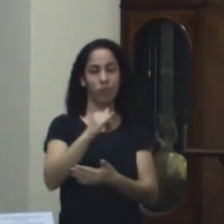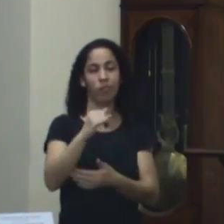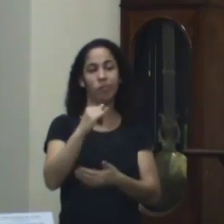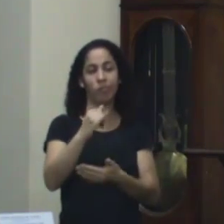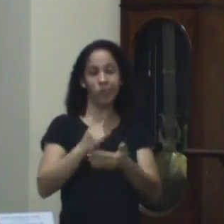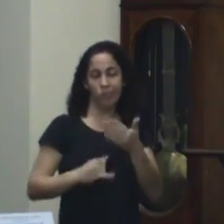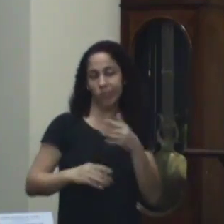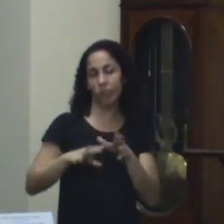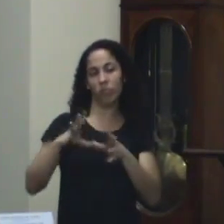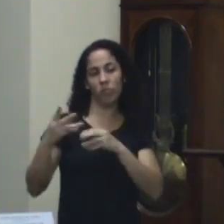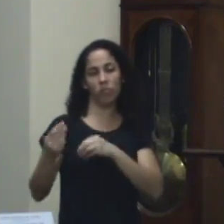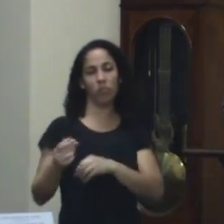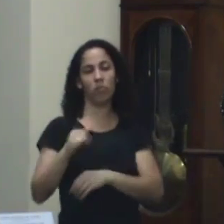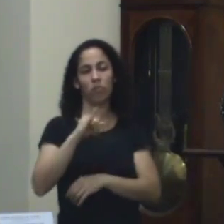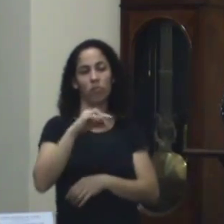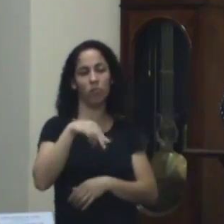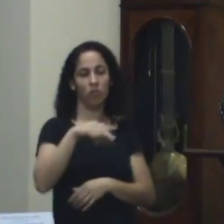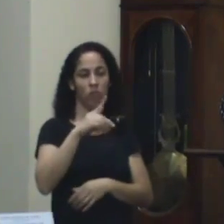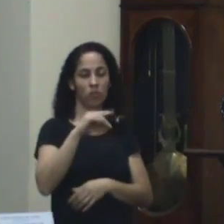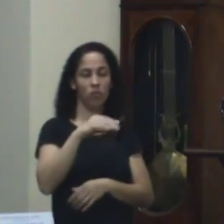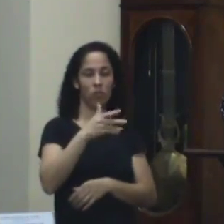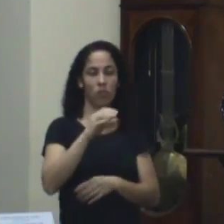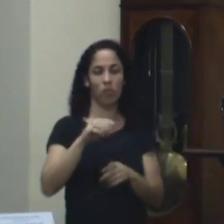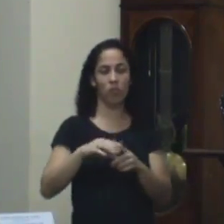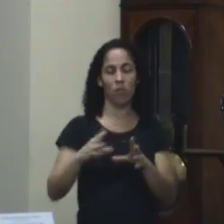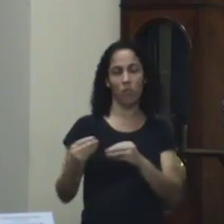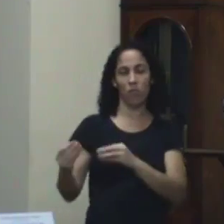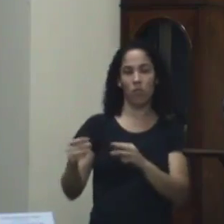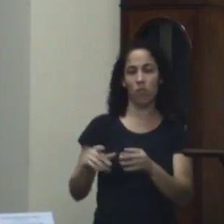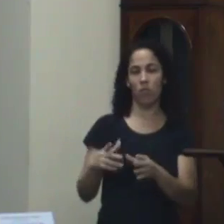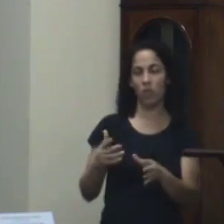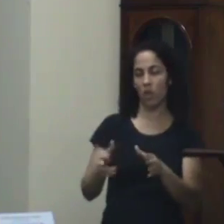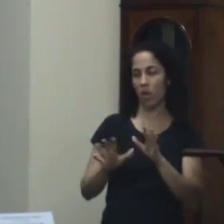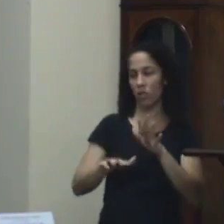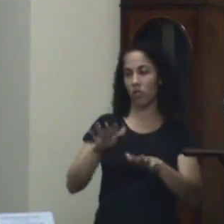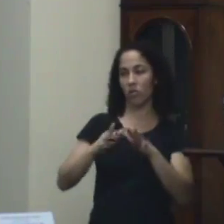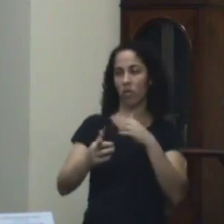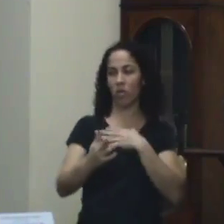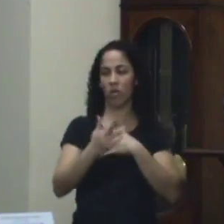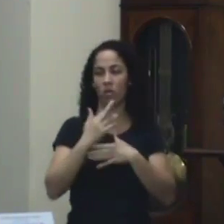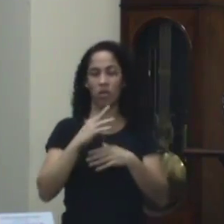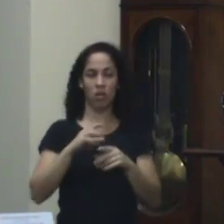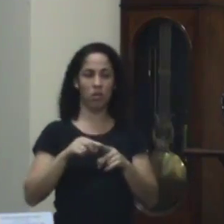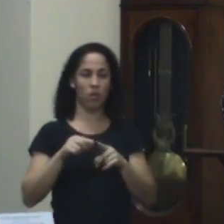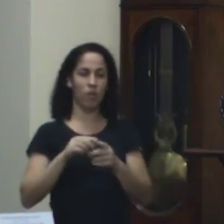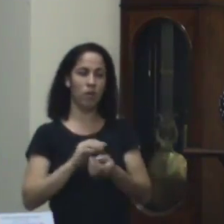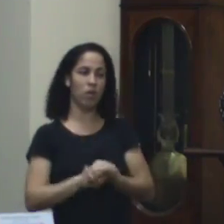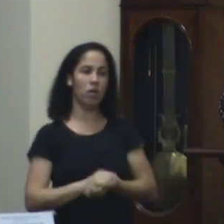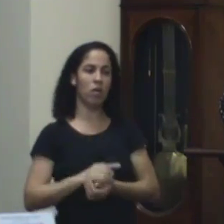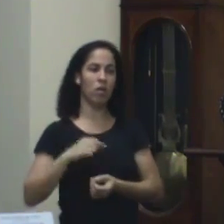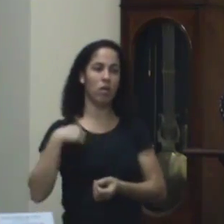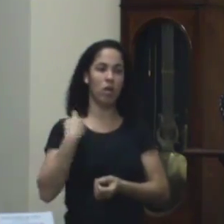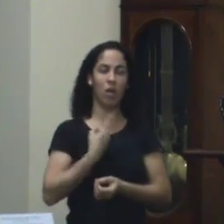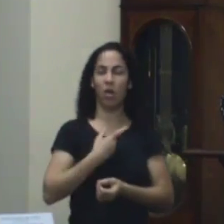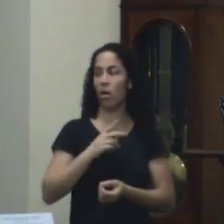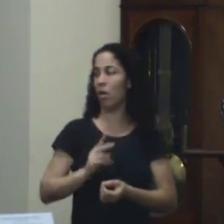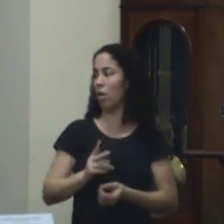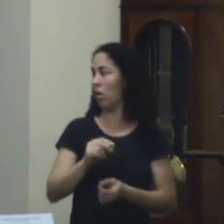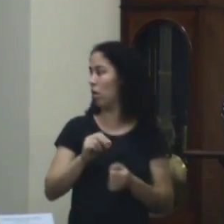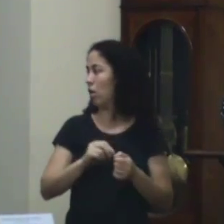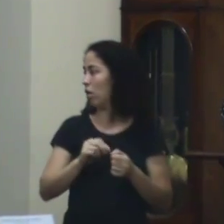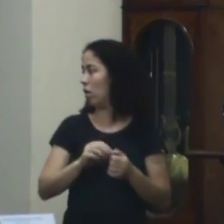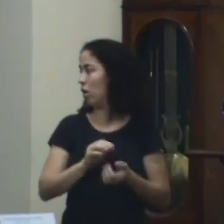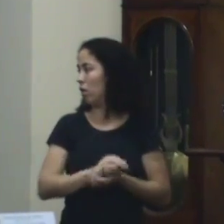indicações que são feitas, muitas delas às vezes registradas, às vezes não, que nós sempre fazemos aqui com